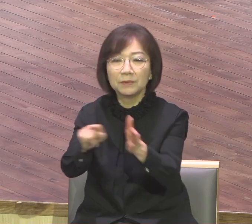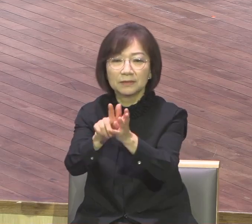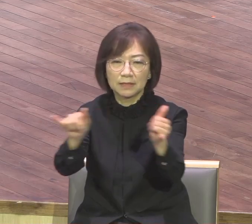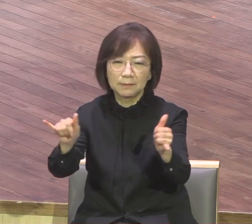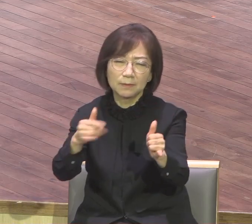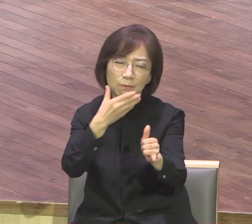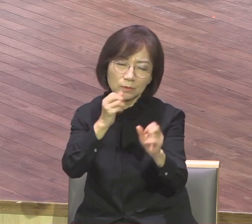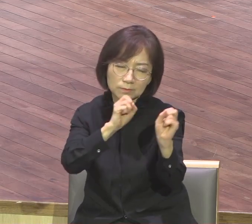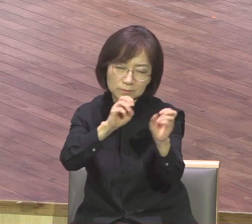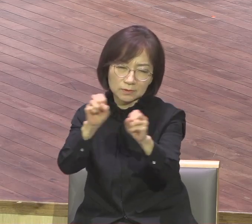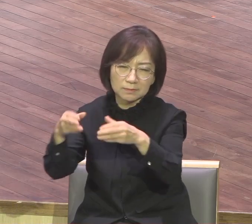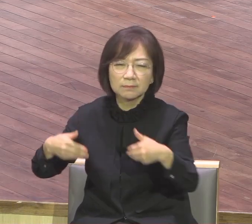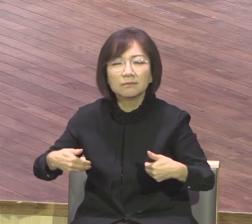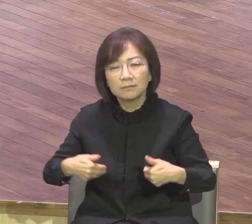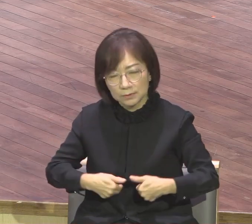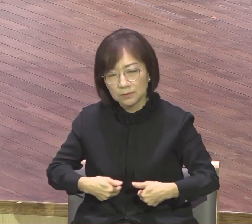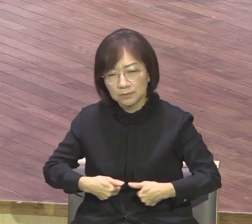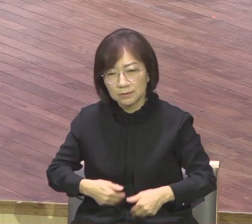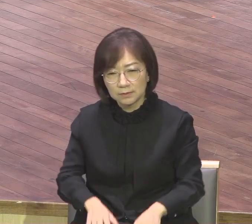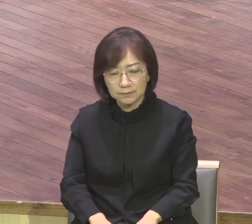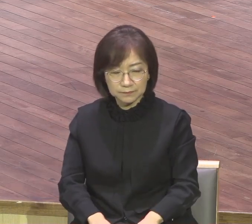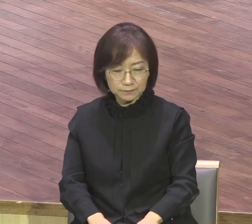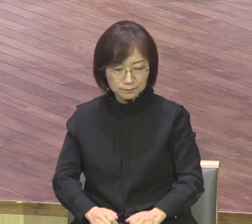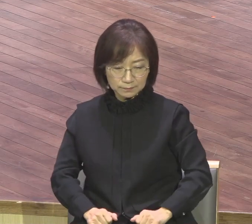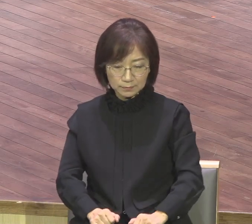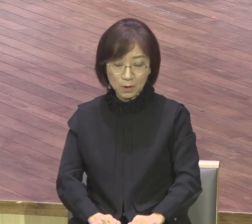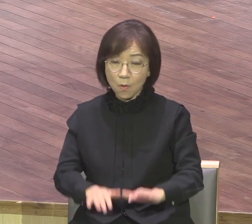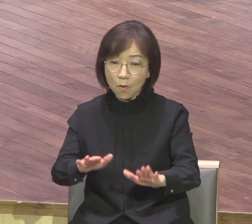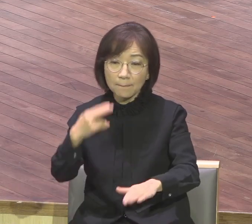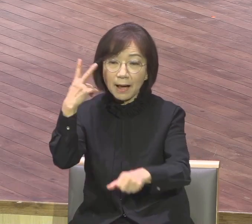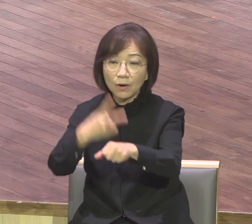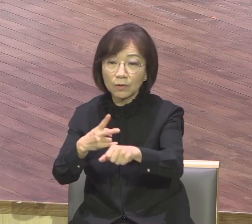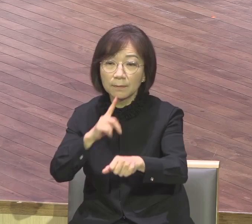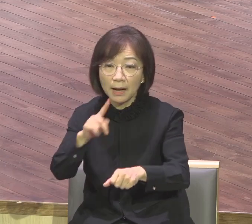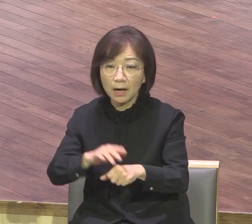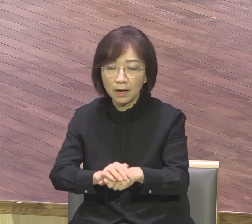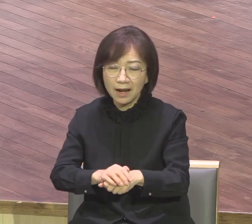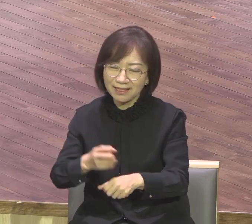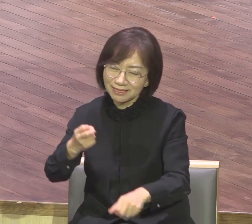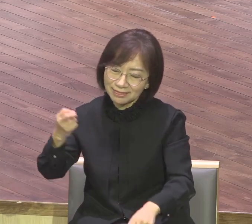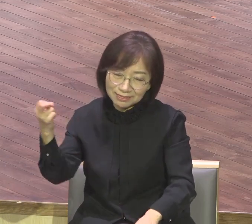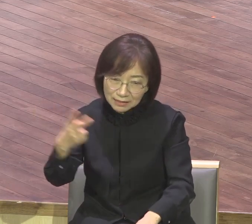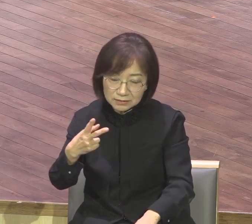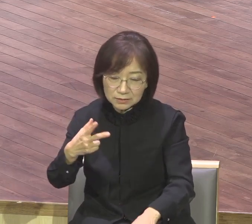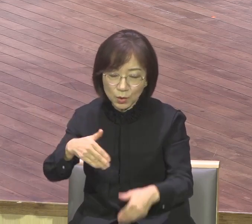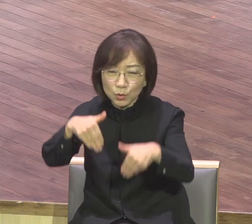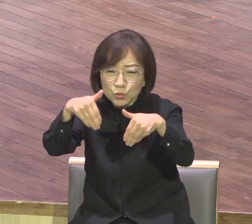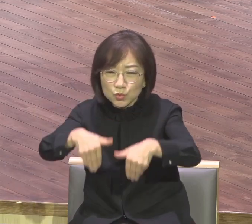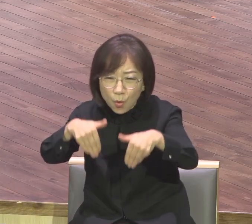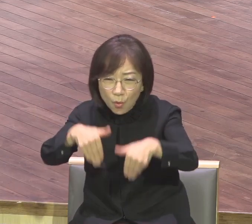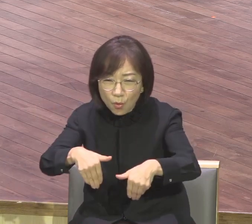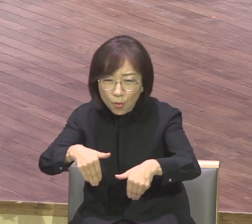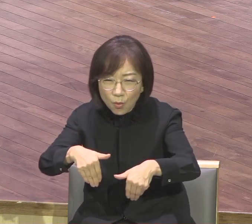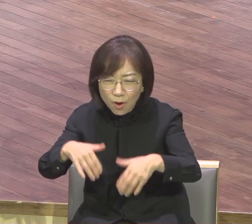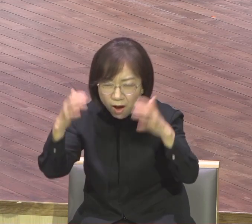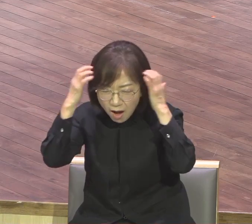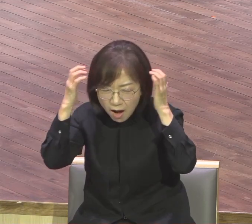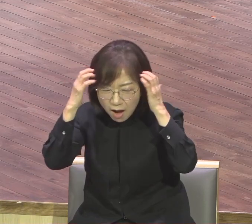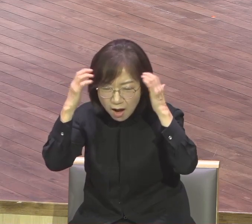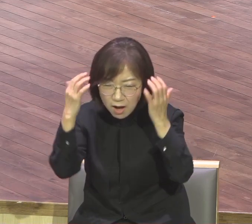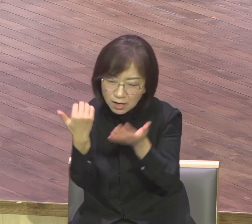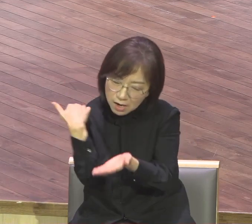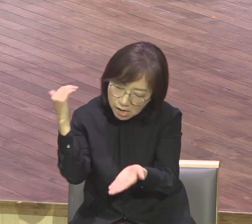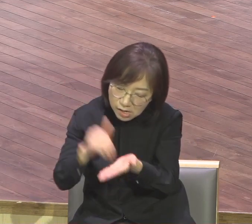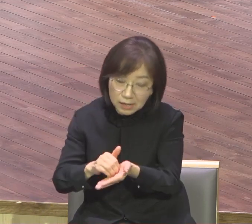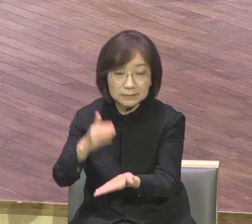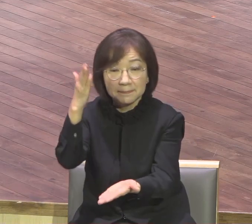a transmitir este evangelio. 다시는 종의 멍에를 매지 마라. Nunca más estemos sujetados al yugo de la esclavitud.